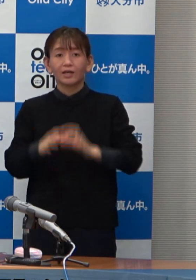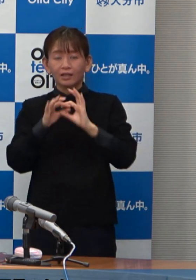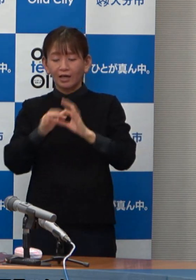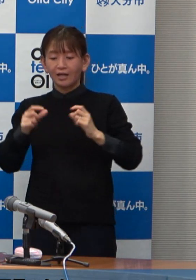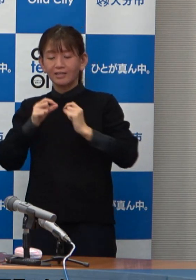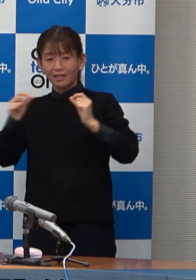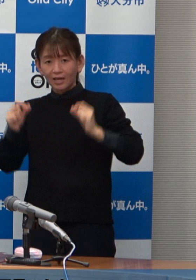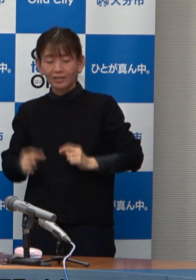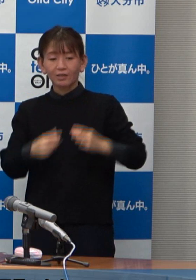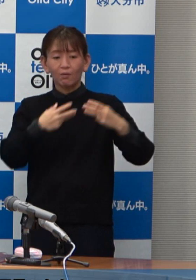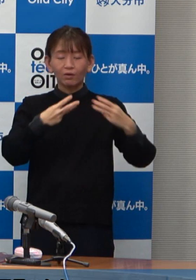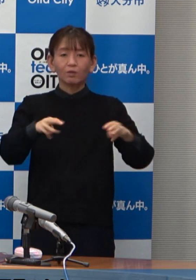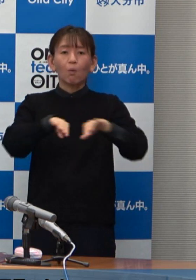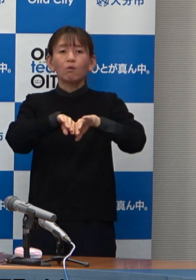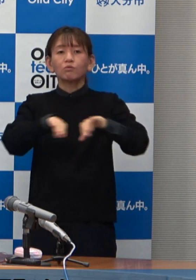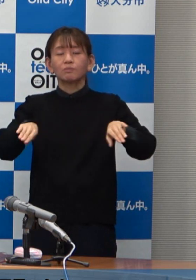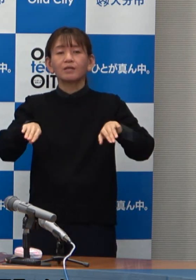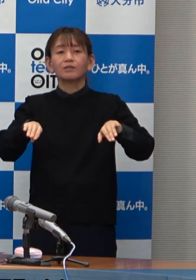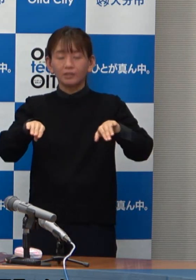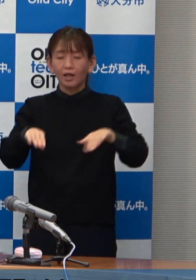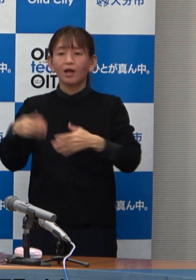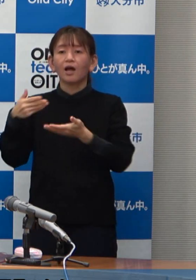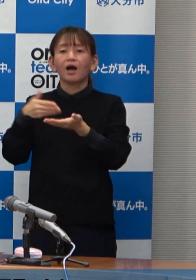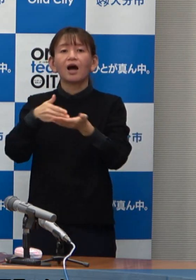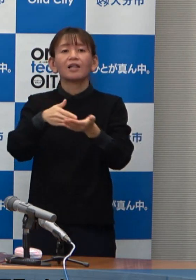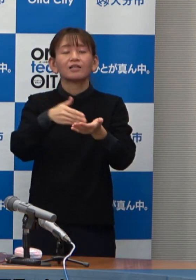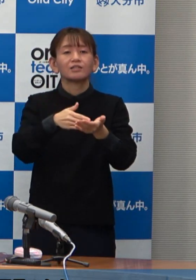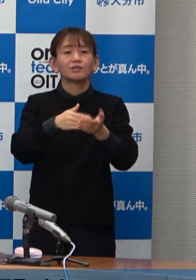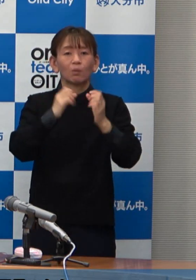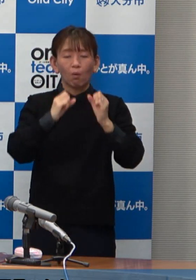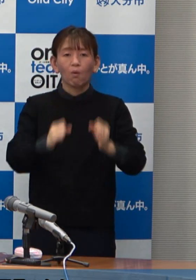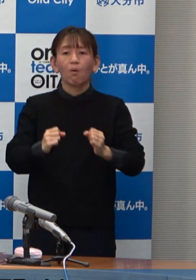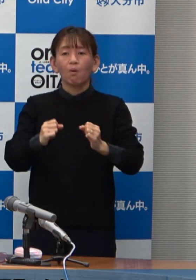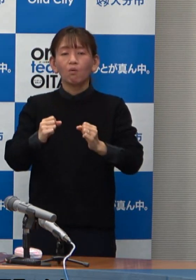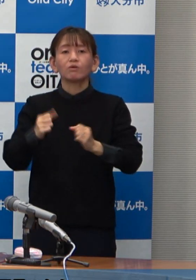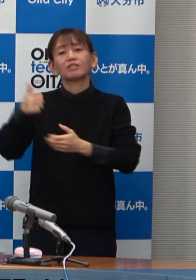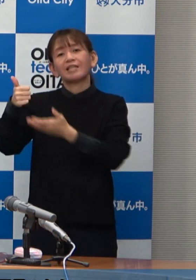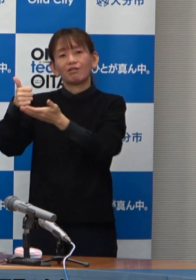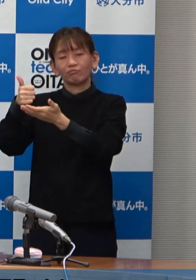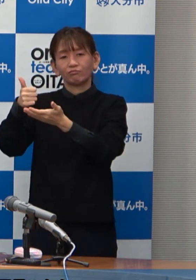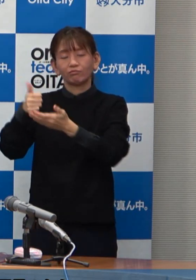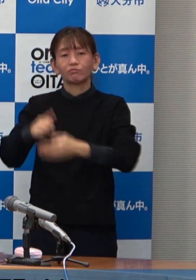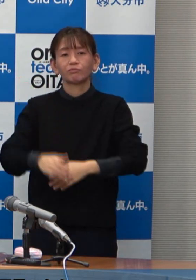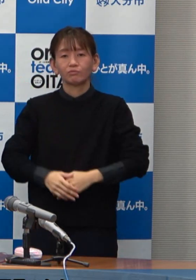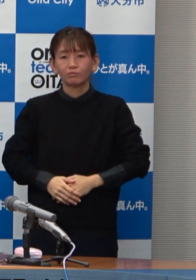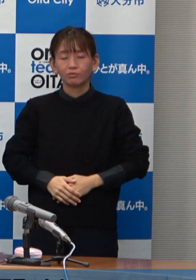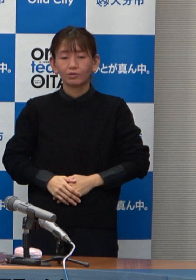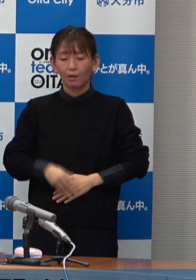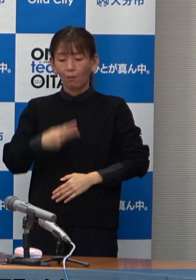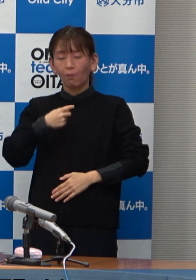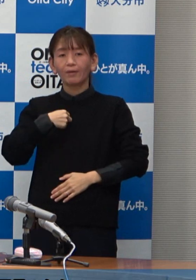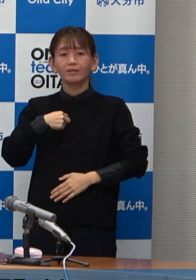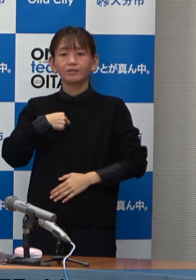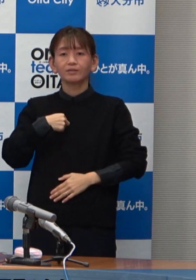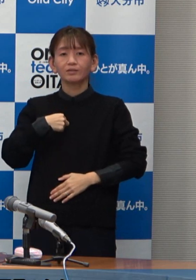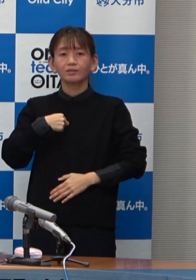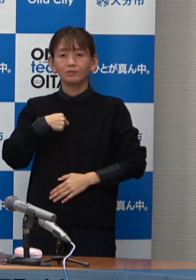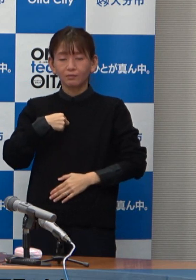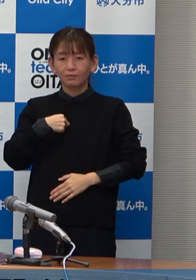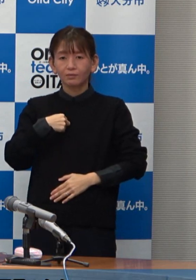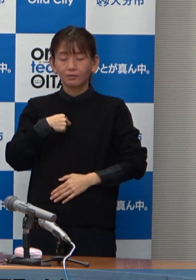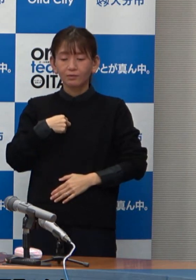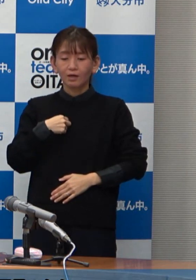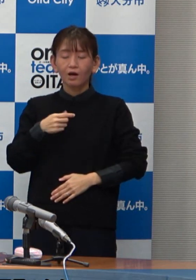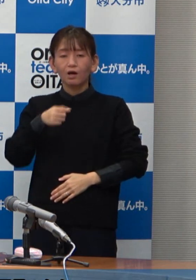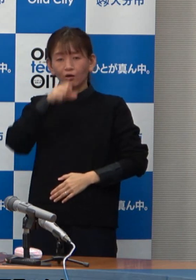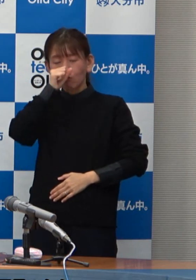正規を明確に区別して話をしてるんですねで私があのこれを言ってる1番